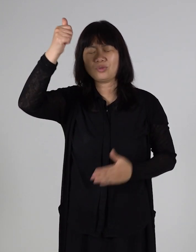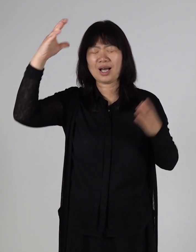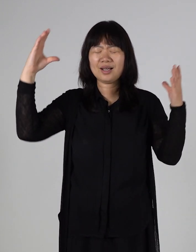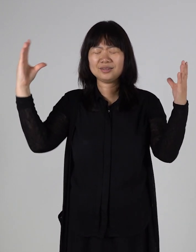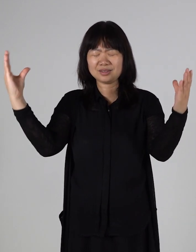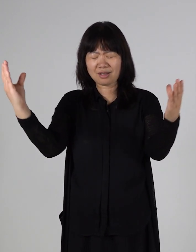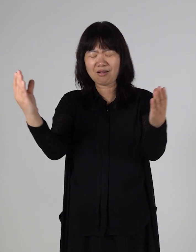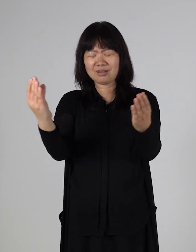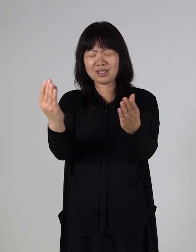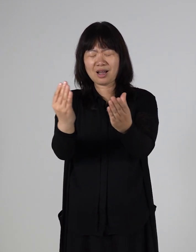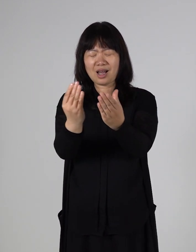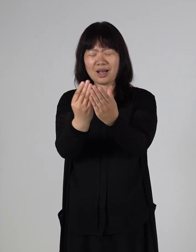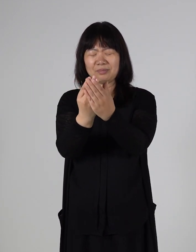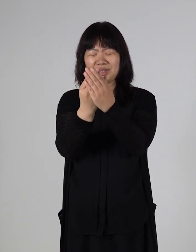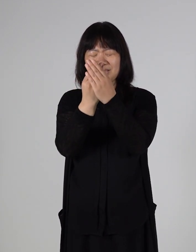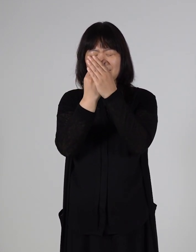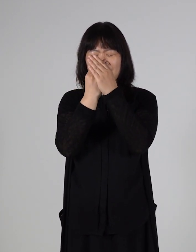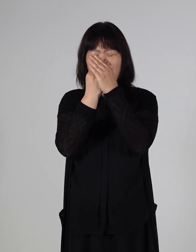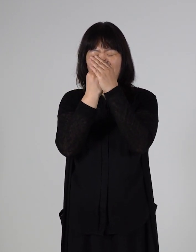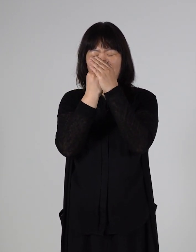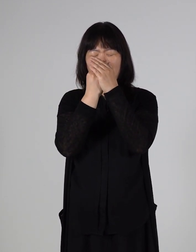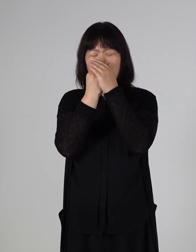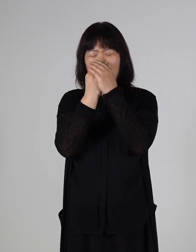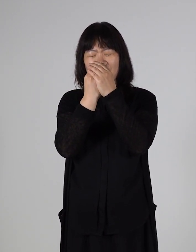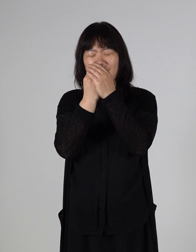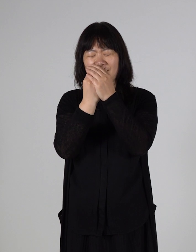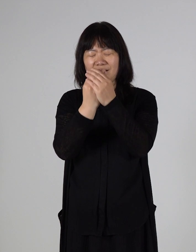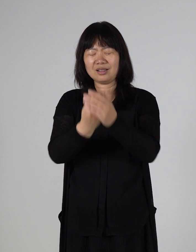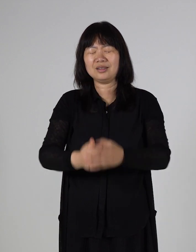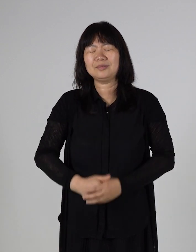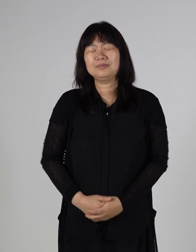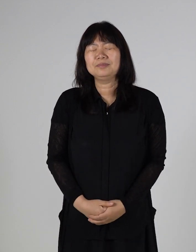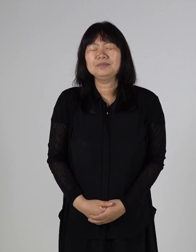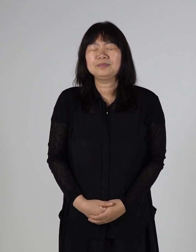주는 그날에 우리를 이루신 주는 완전합니다.